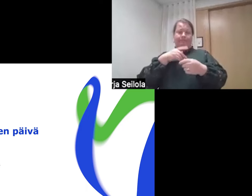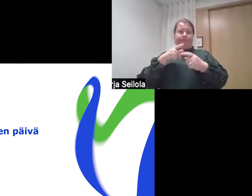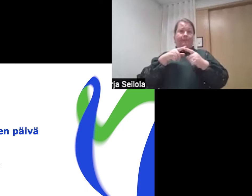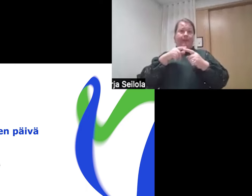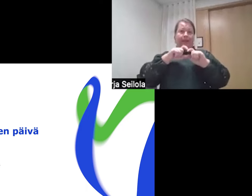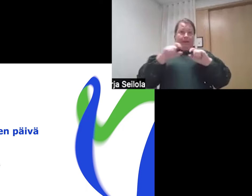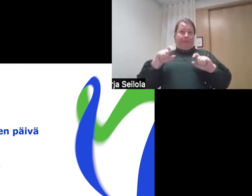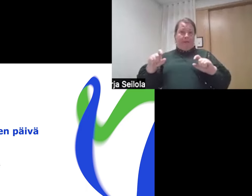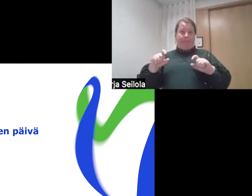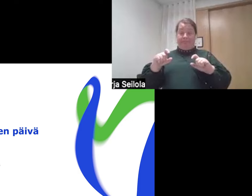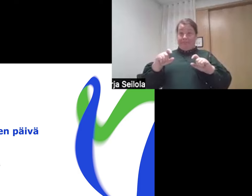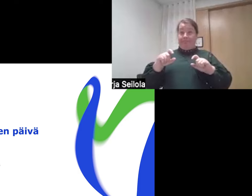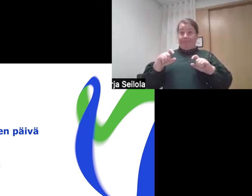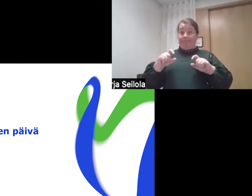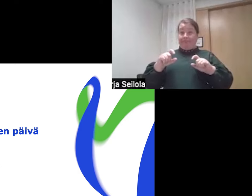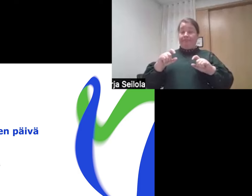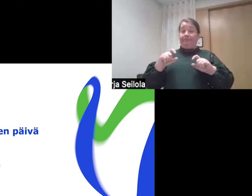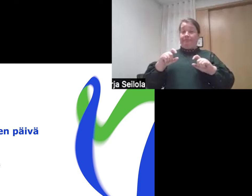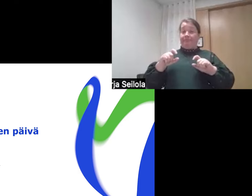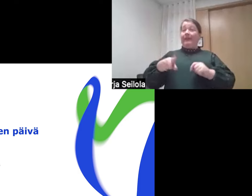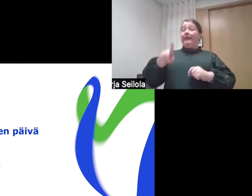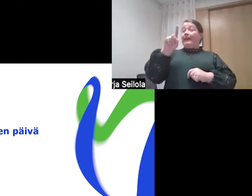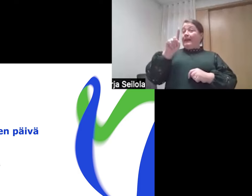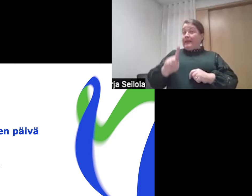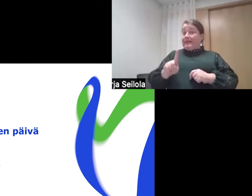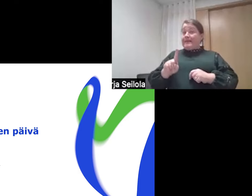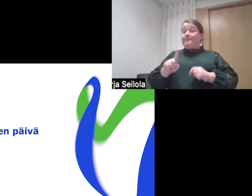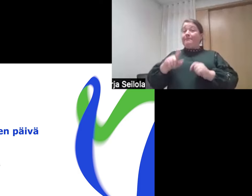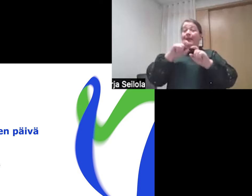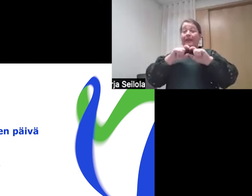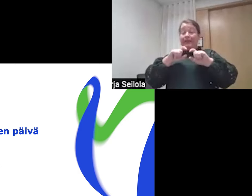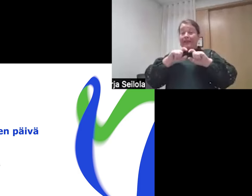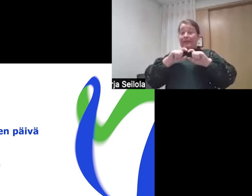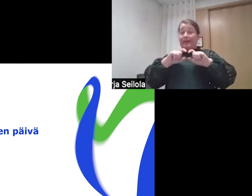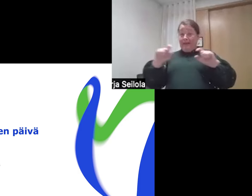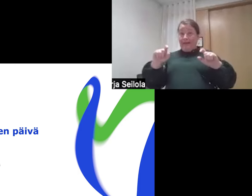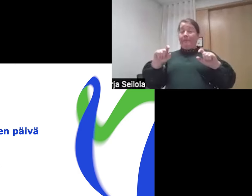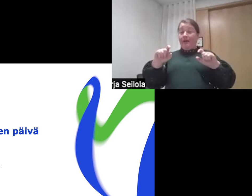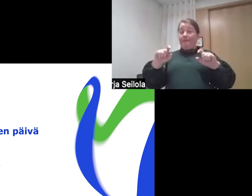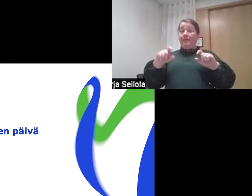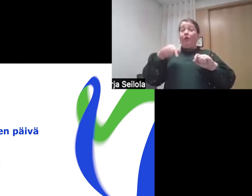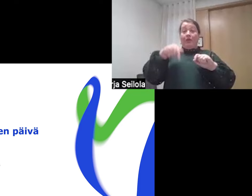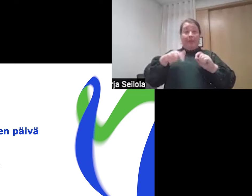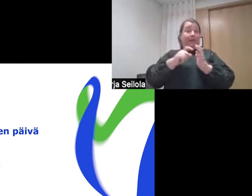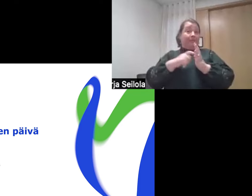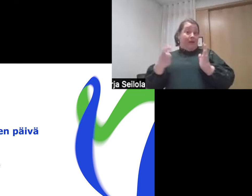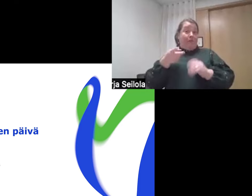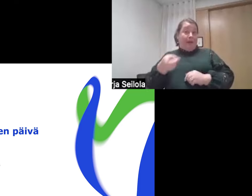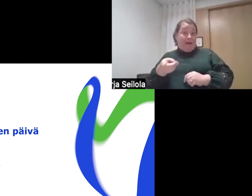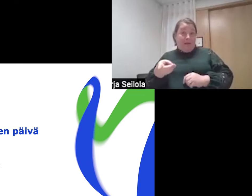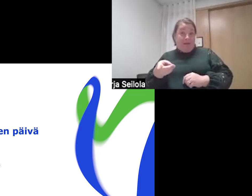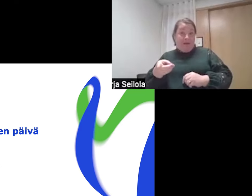niin aina hiukan tietysti riippuvat siitä, että mikä on ajankohtaista kulloinkin.